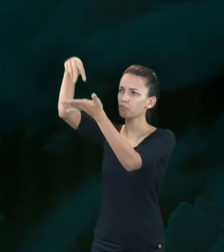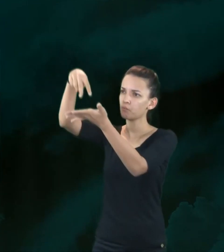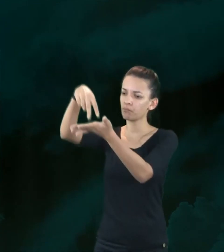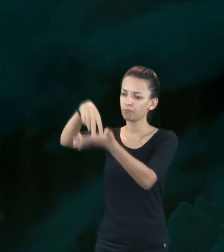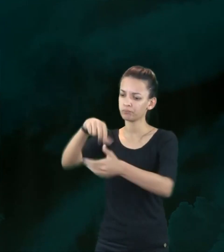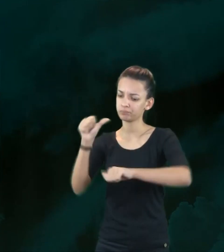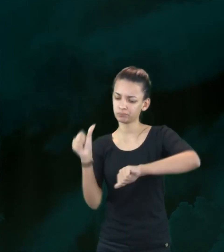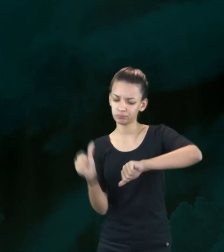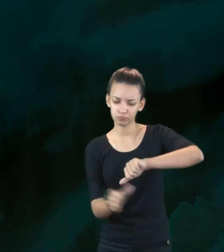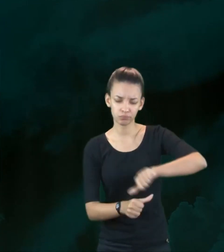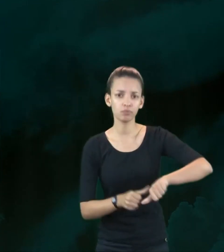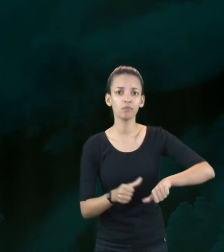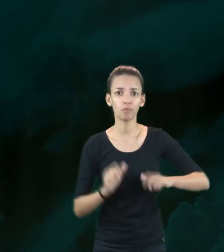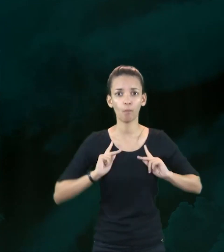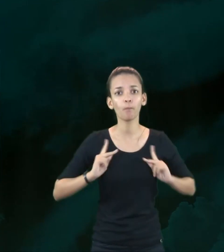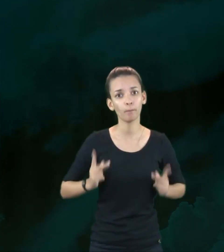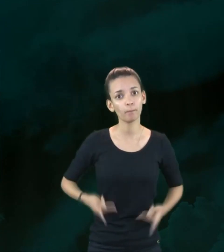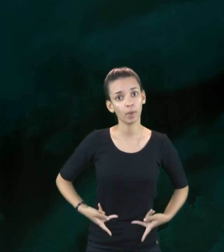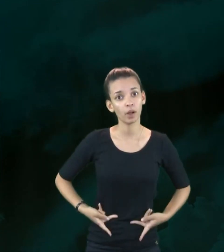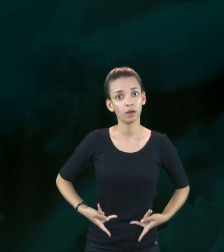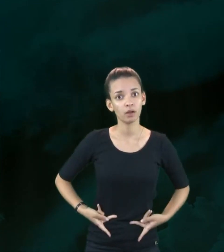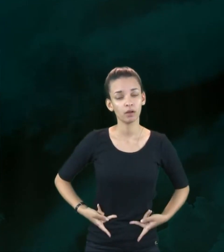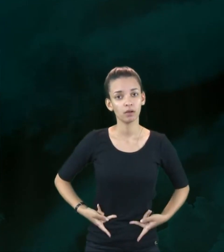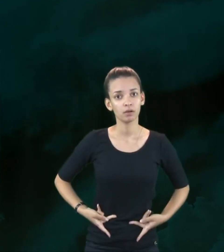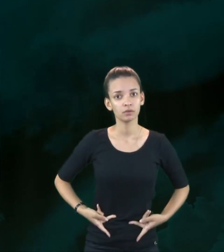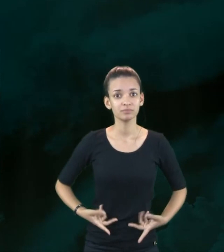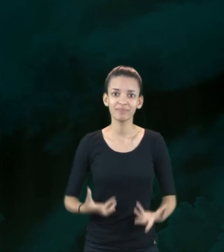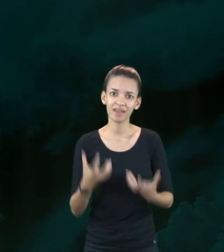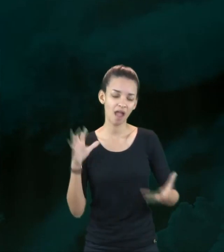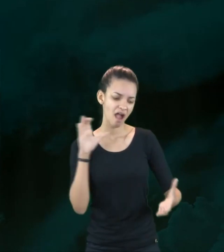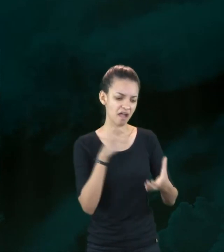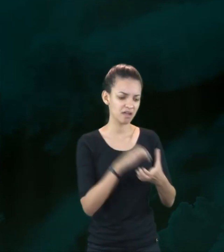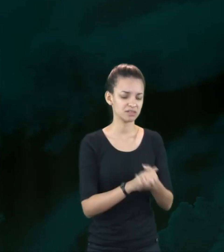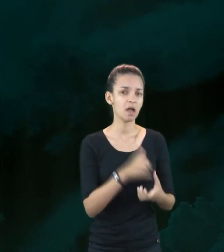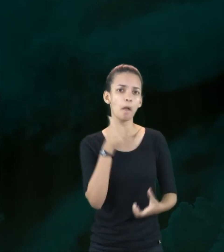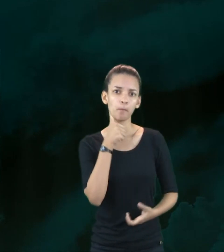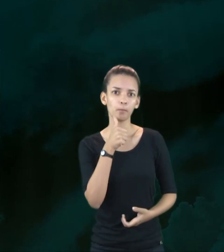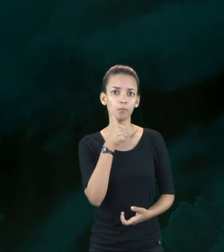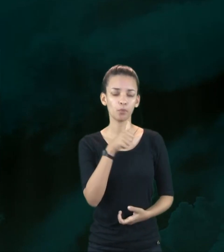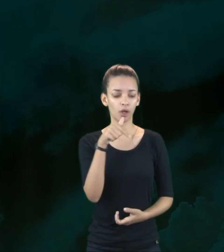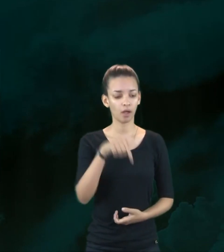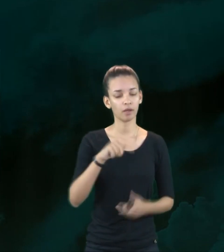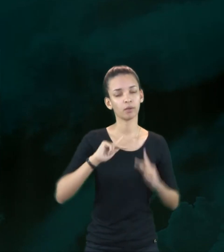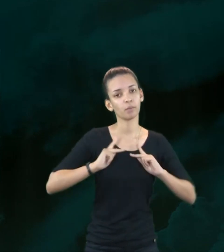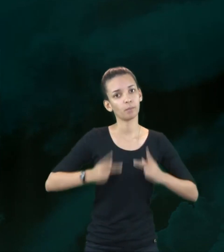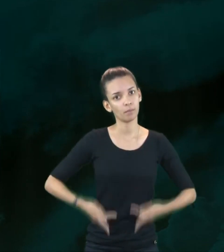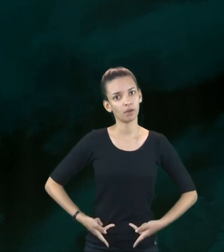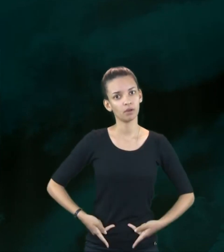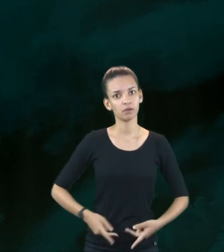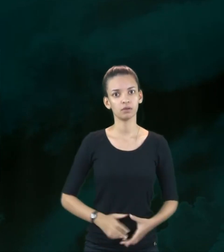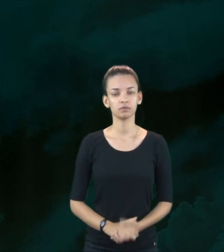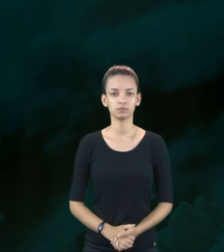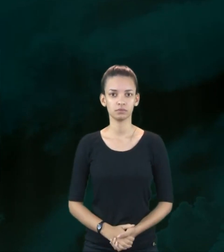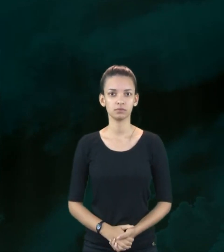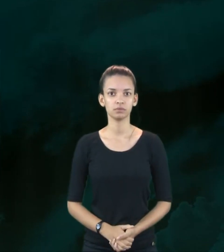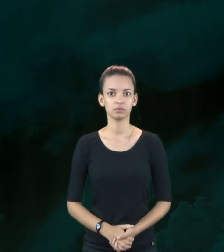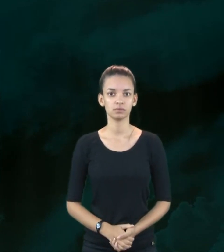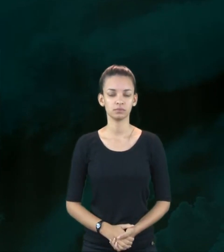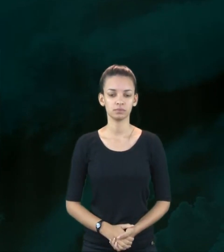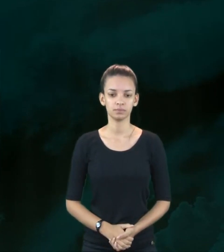em forma, né, de tomar as mulheres aqui em forma corpórea. Então, aqui diz,